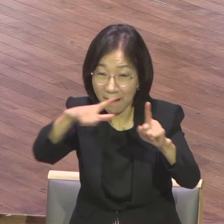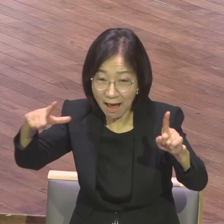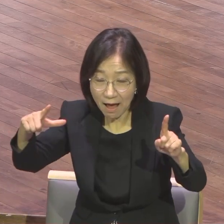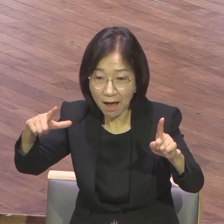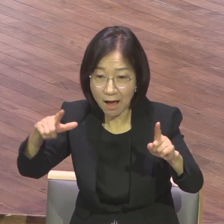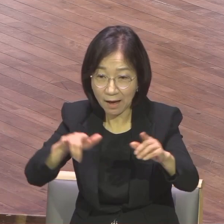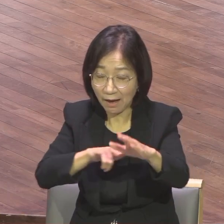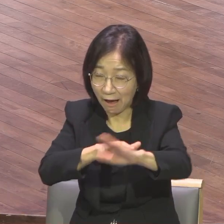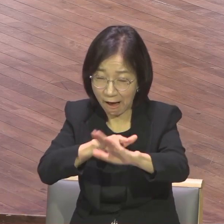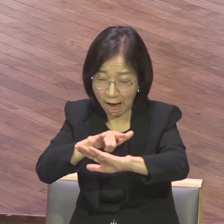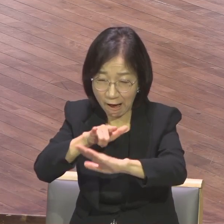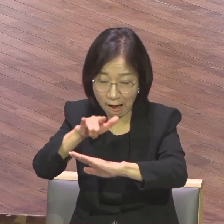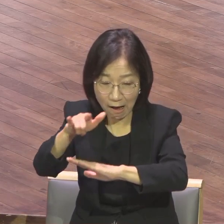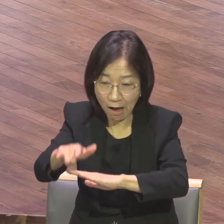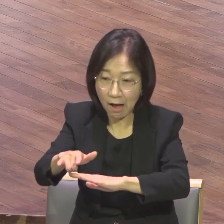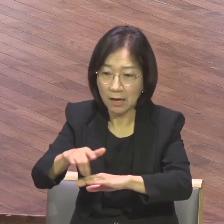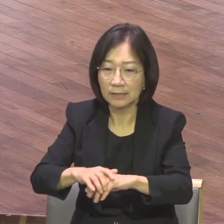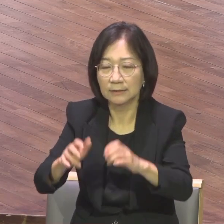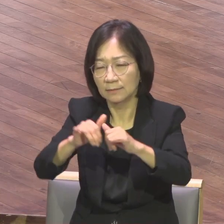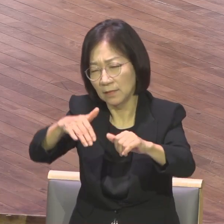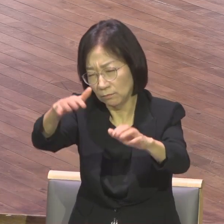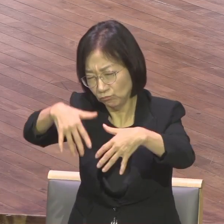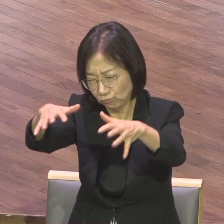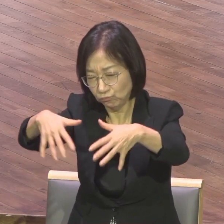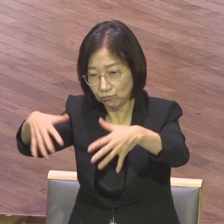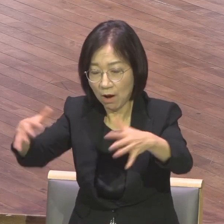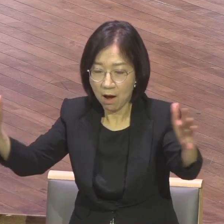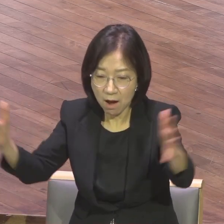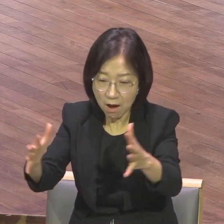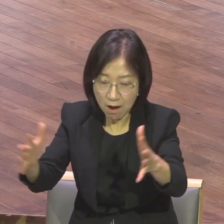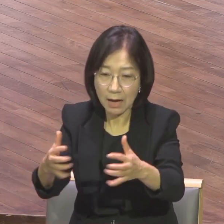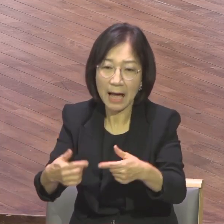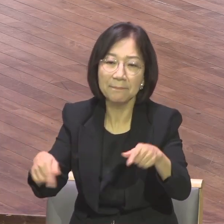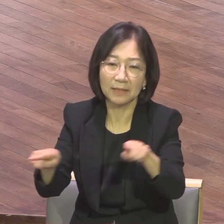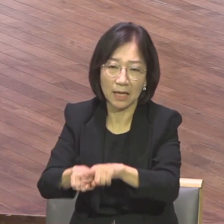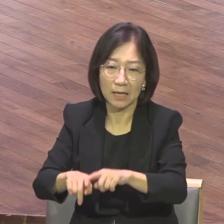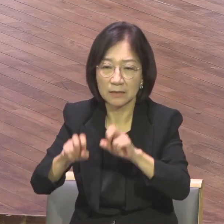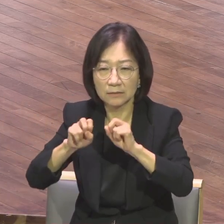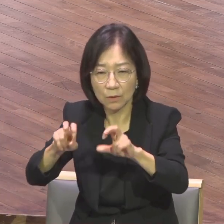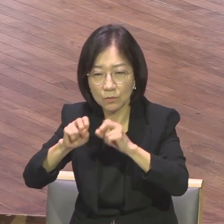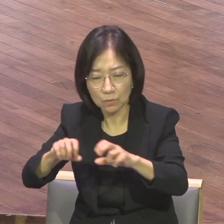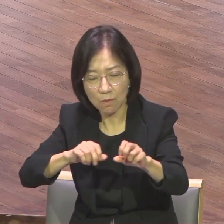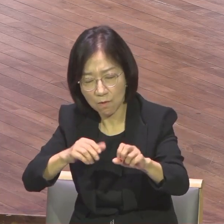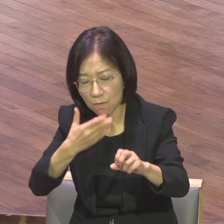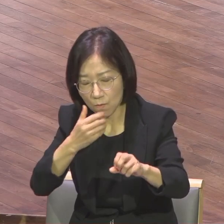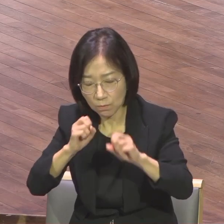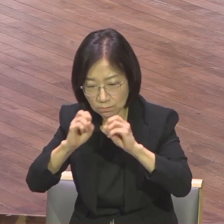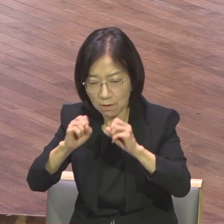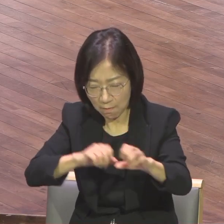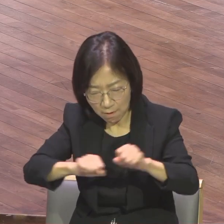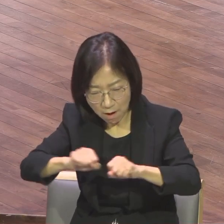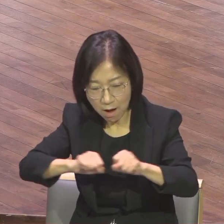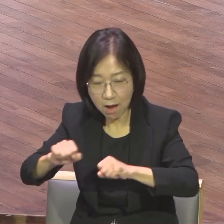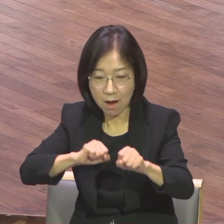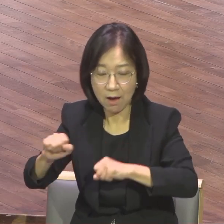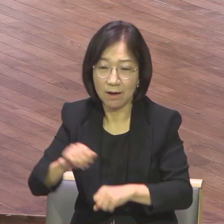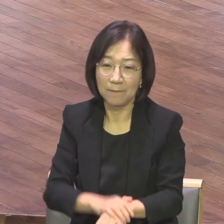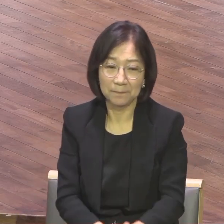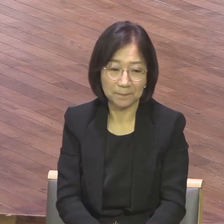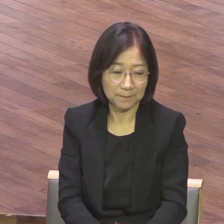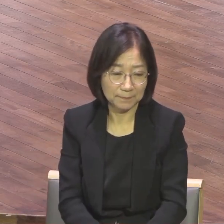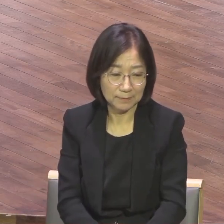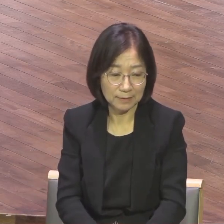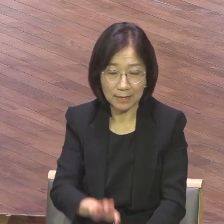파키스탄 우리 정무위 선교사님 하고 야 같이 합니다. 같이 가서 같이 도움 같이 합니다. 전부 다 그렇게 파키스탄 또